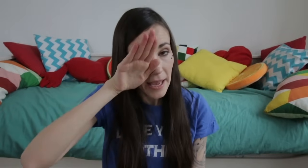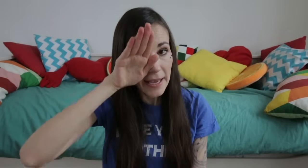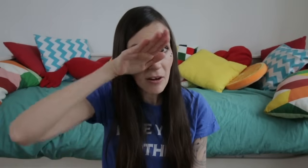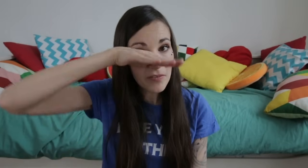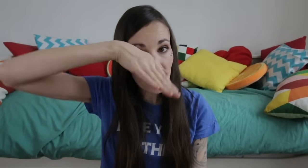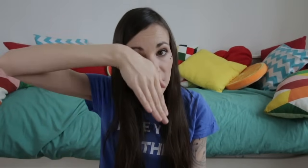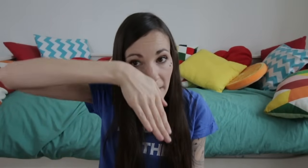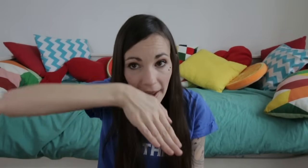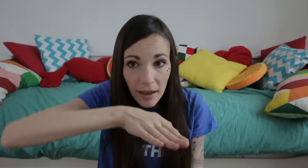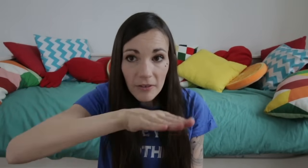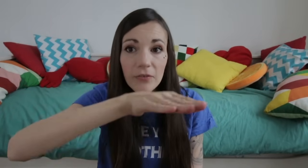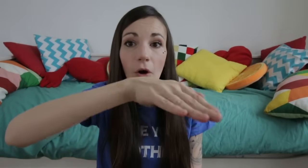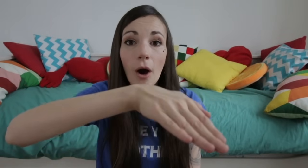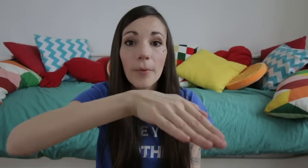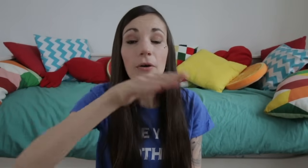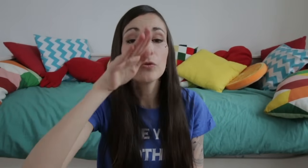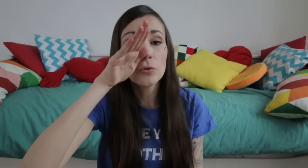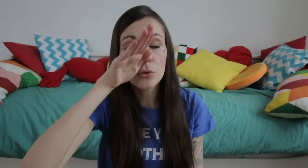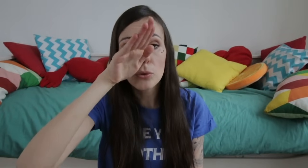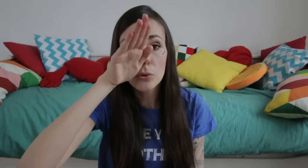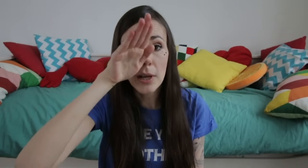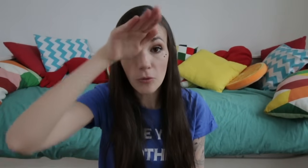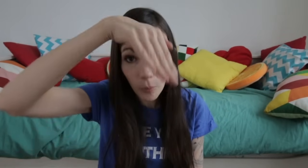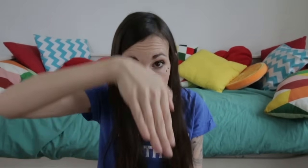Et on vient faire la forme de la trompe.